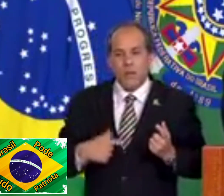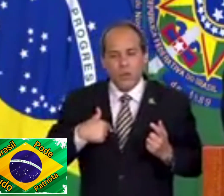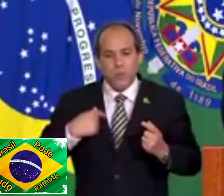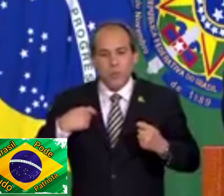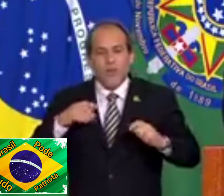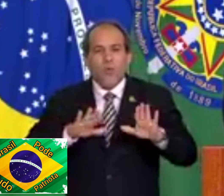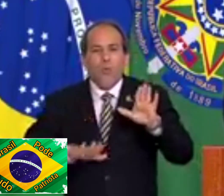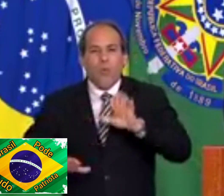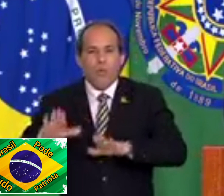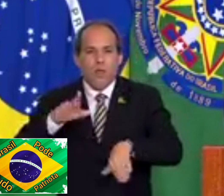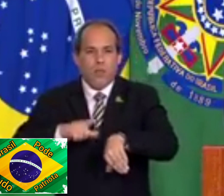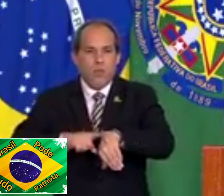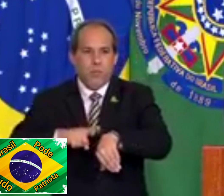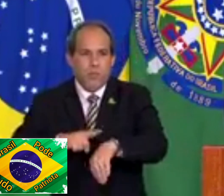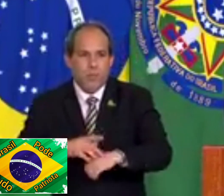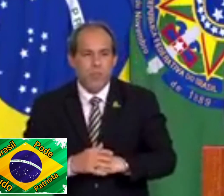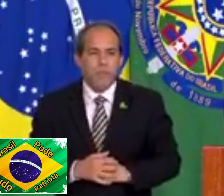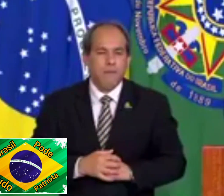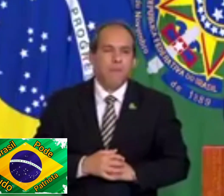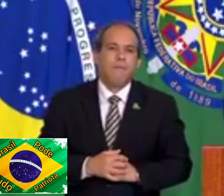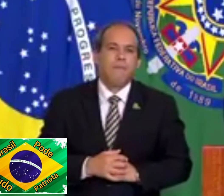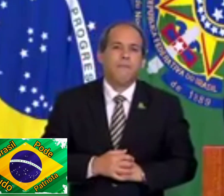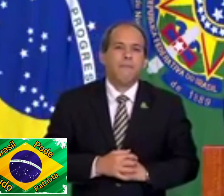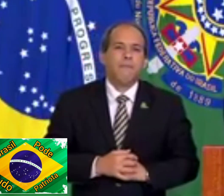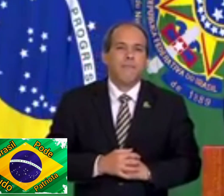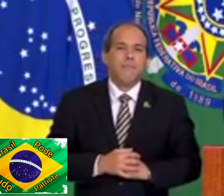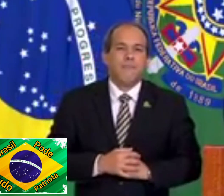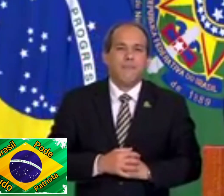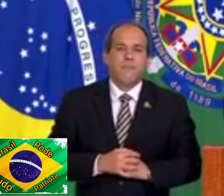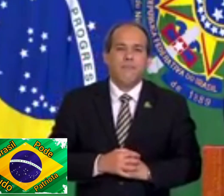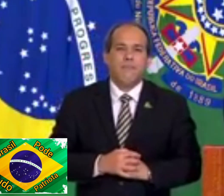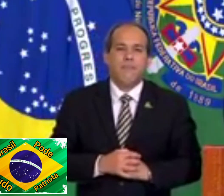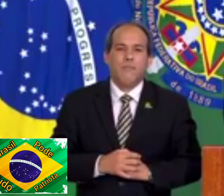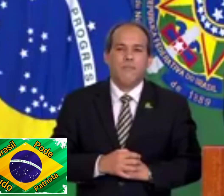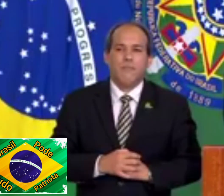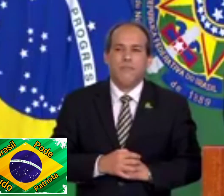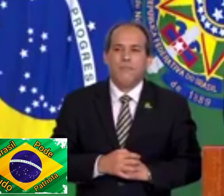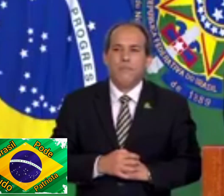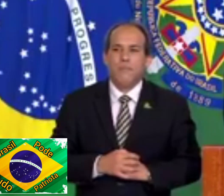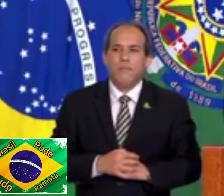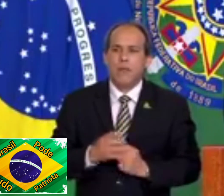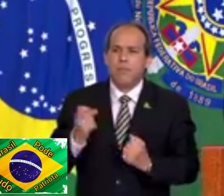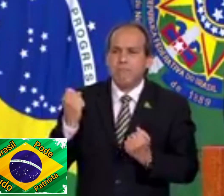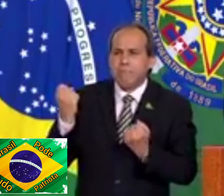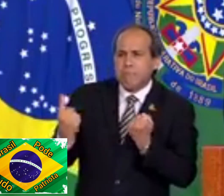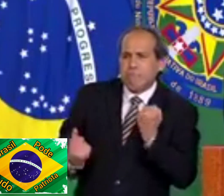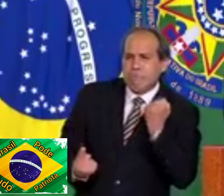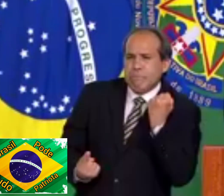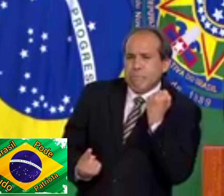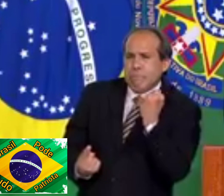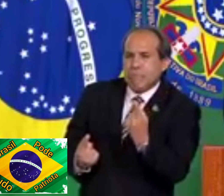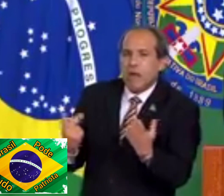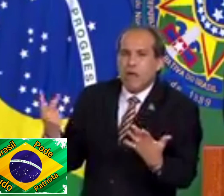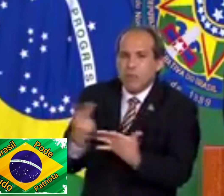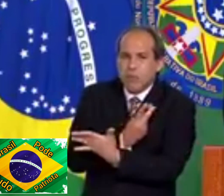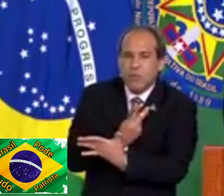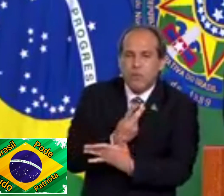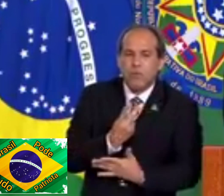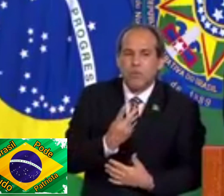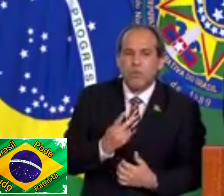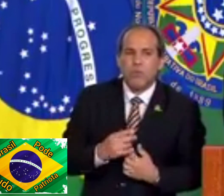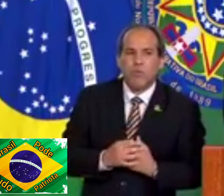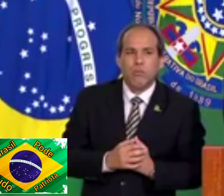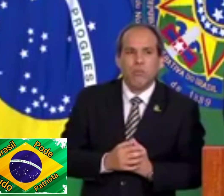Uma das raras vezes que eu procurei